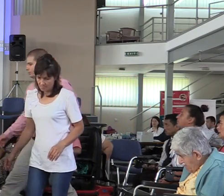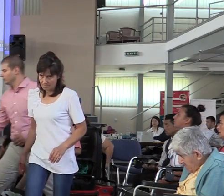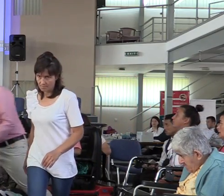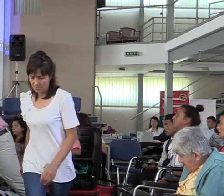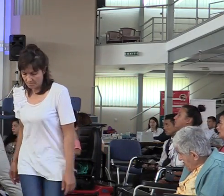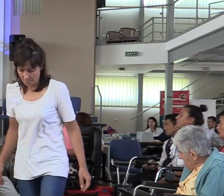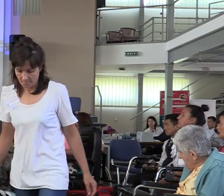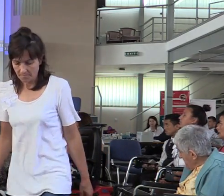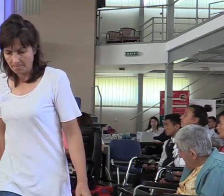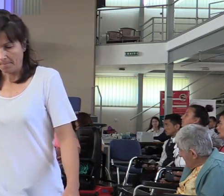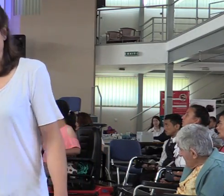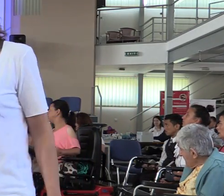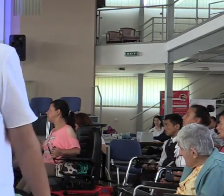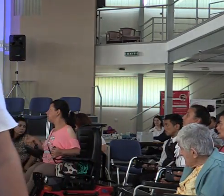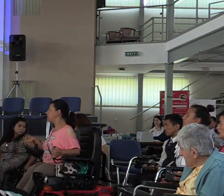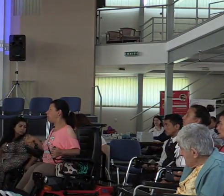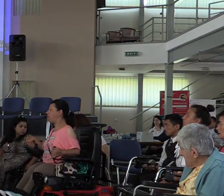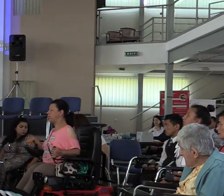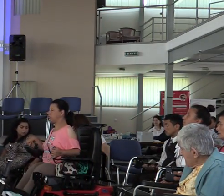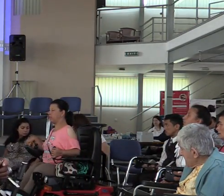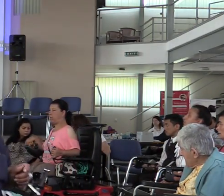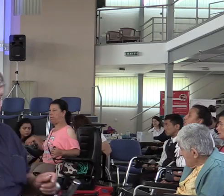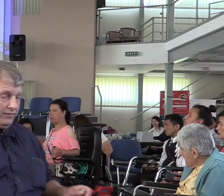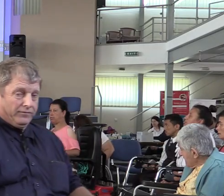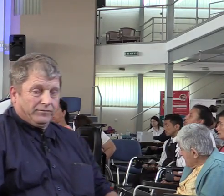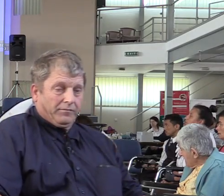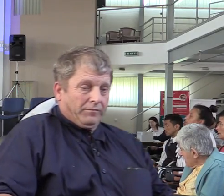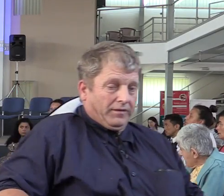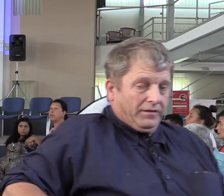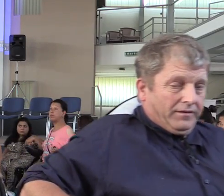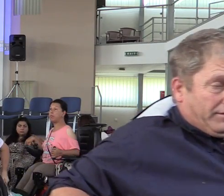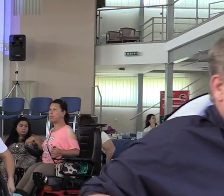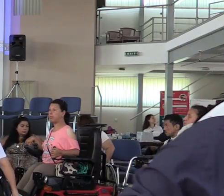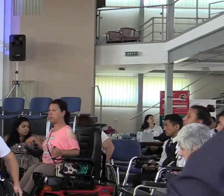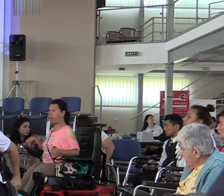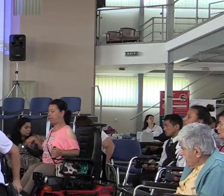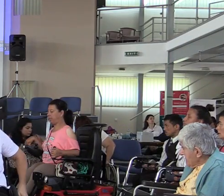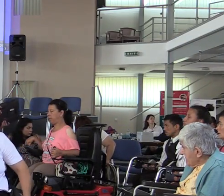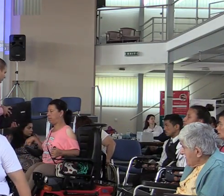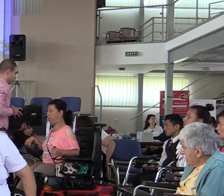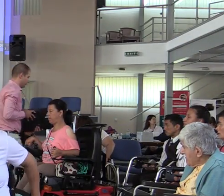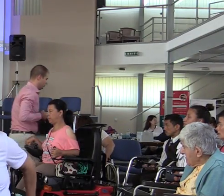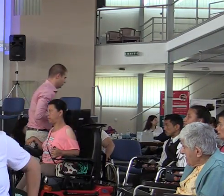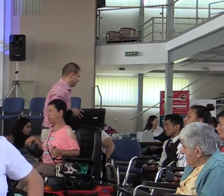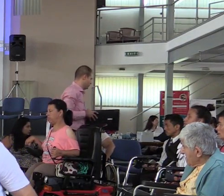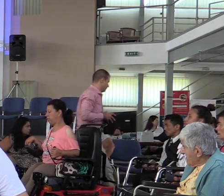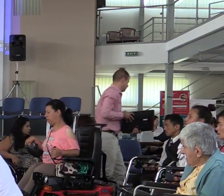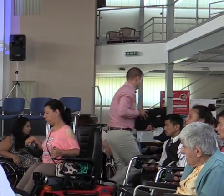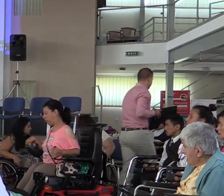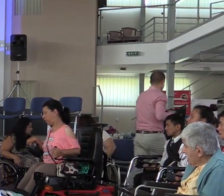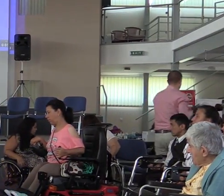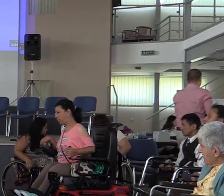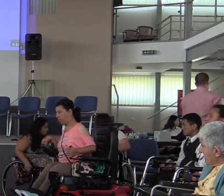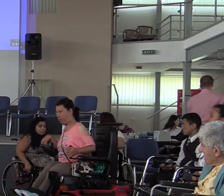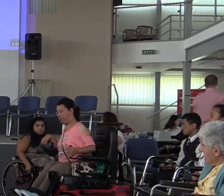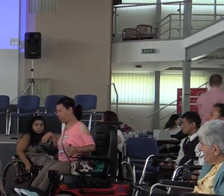la 6. S-a schimbat fătuța. Deci vă rugăm ca la 6 fără 10 minute, fără un sfert, să fim